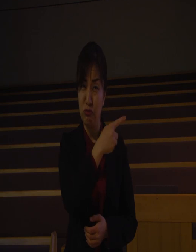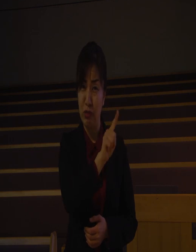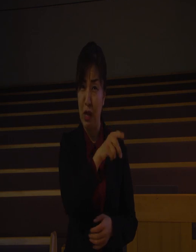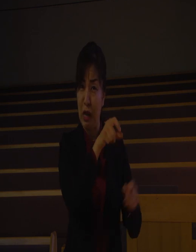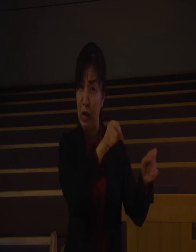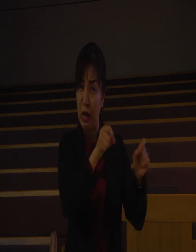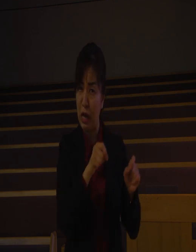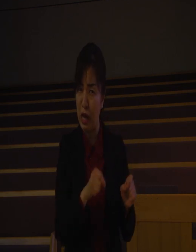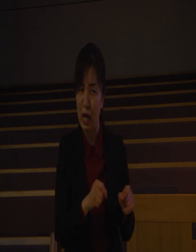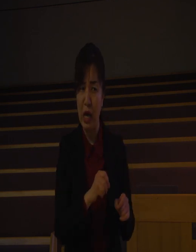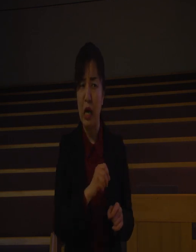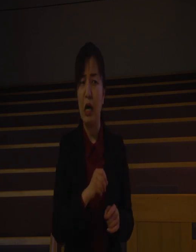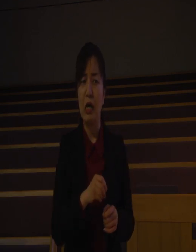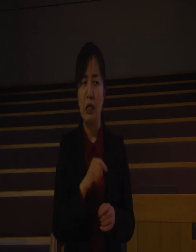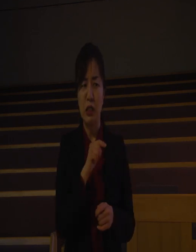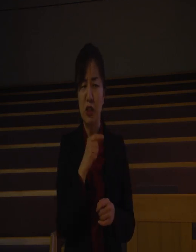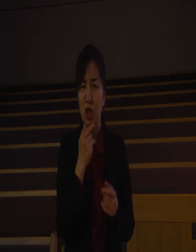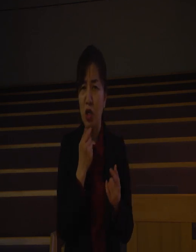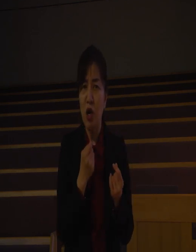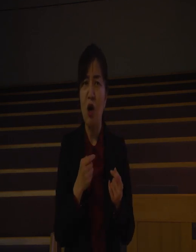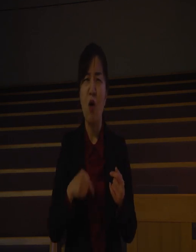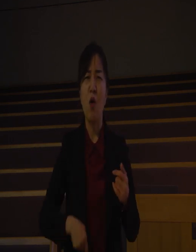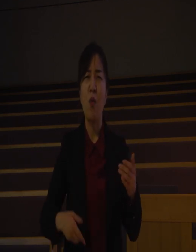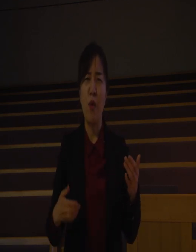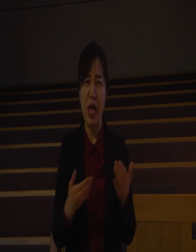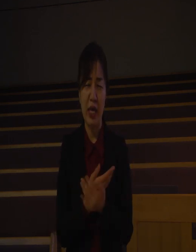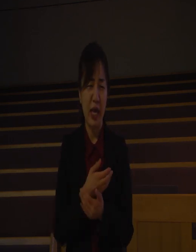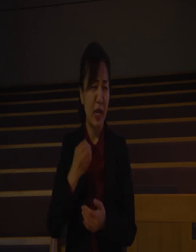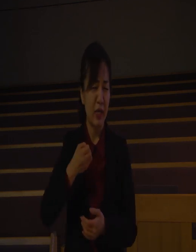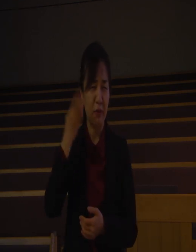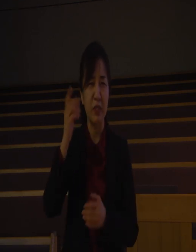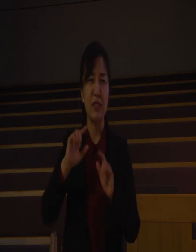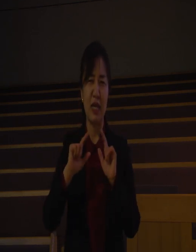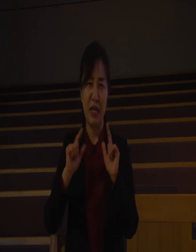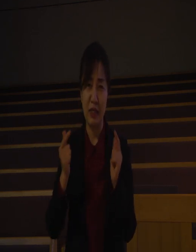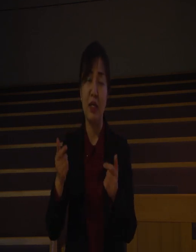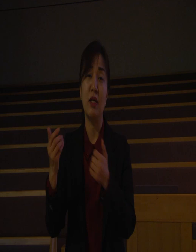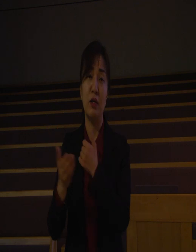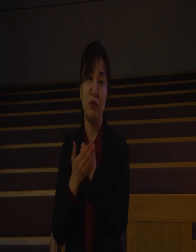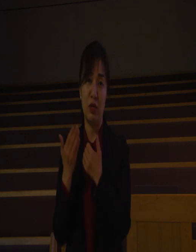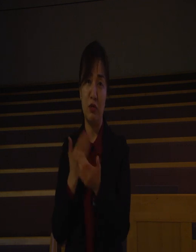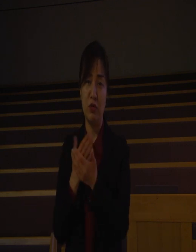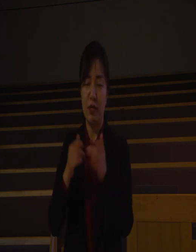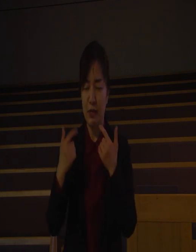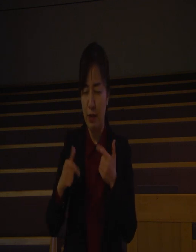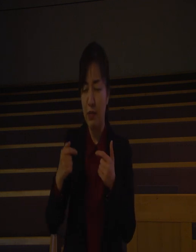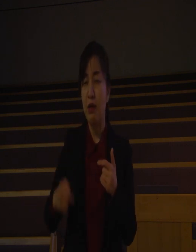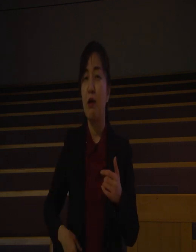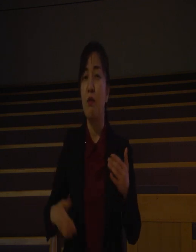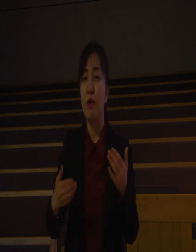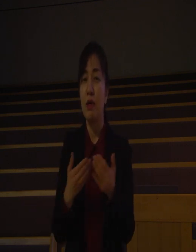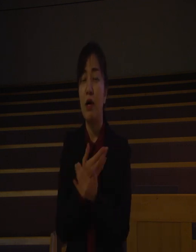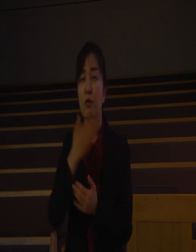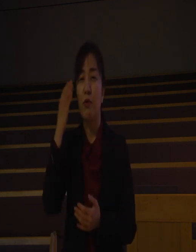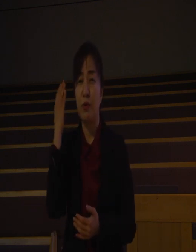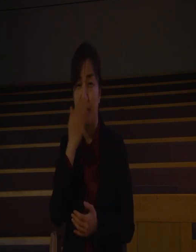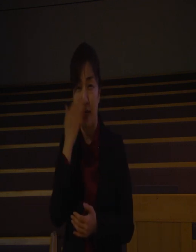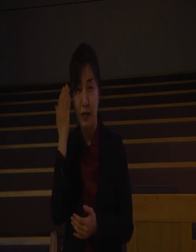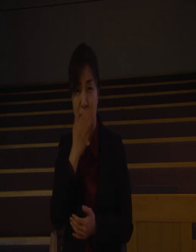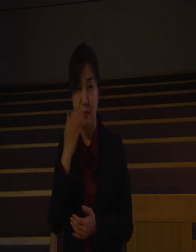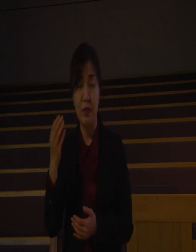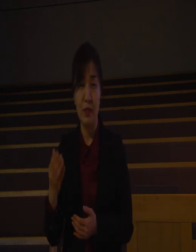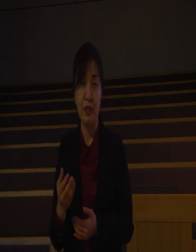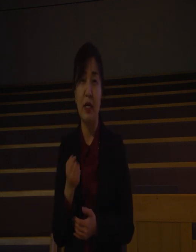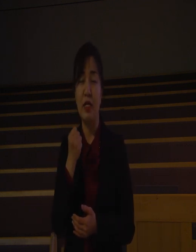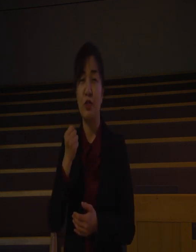같이 회개의 기회를 잃어버리는 어리석은 자 되지 않게 하여 주시고, 날마다 회개하며 전결함을